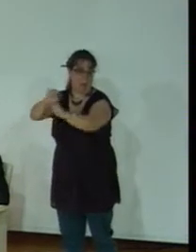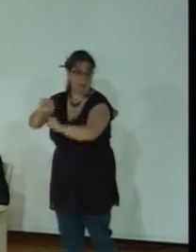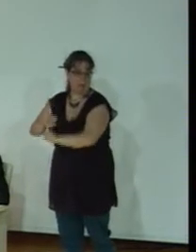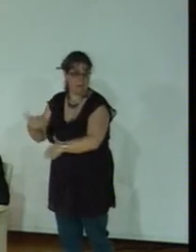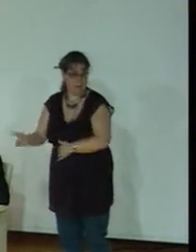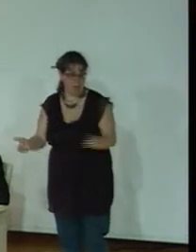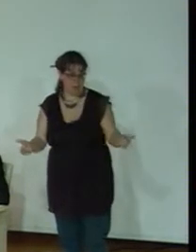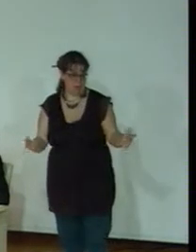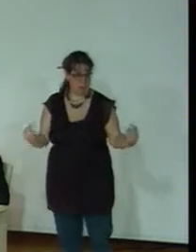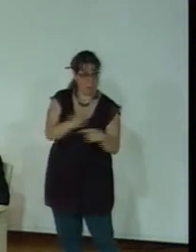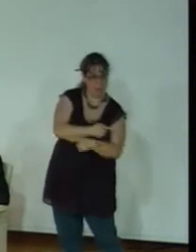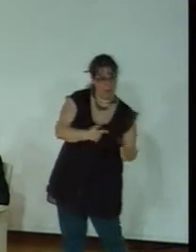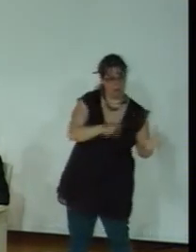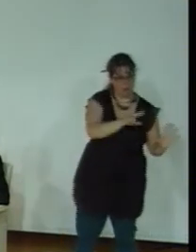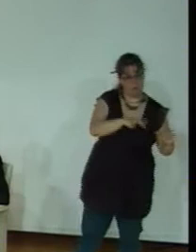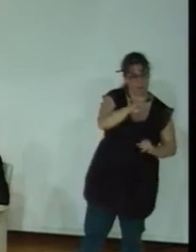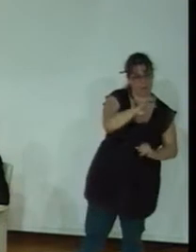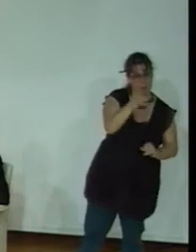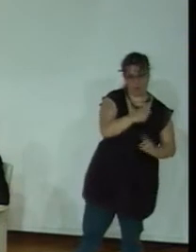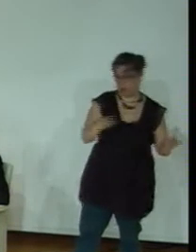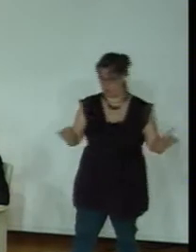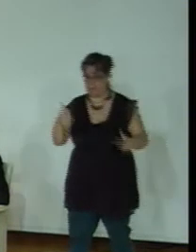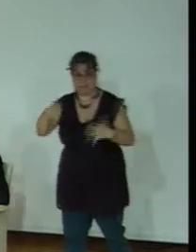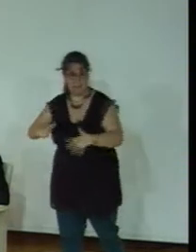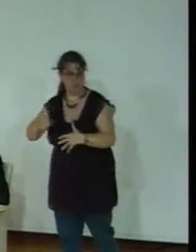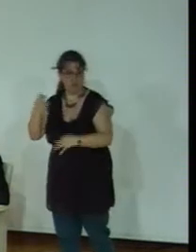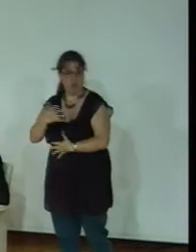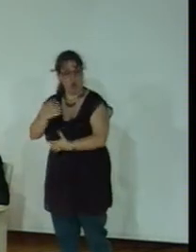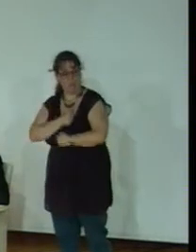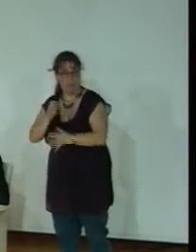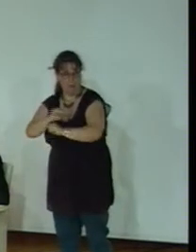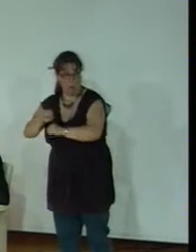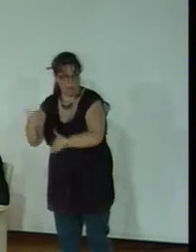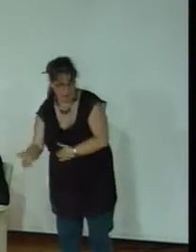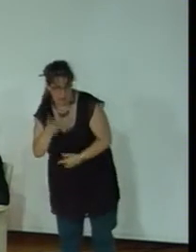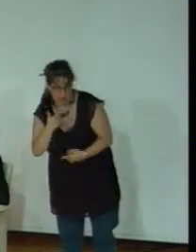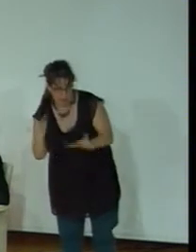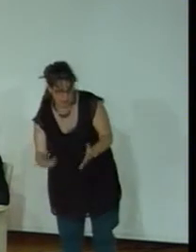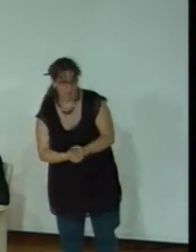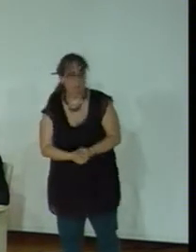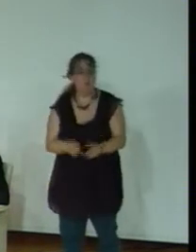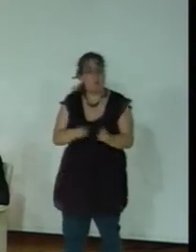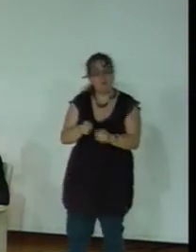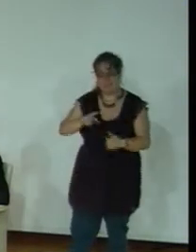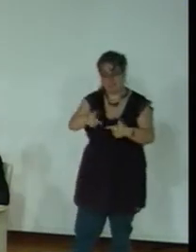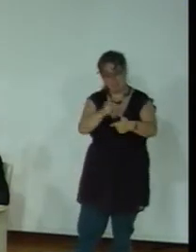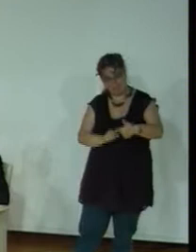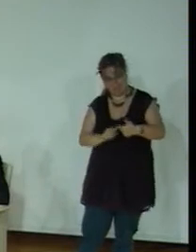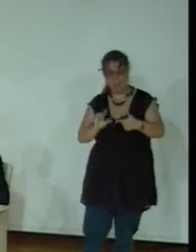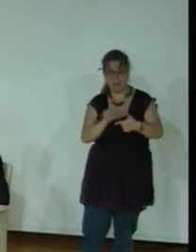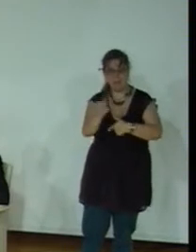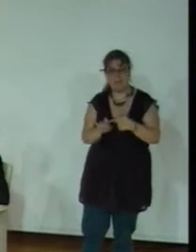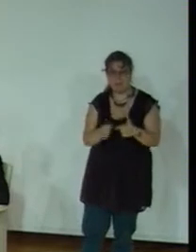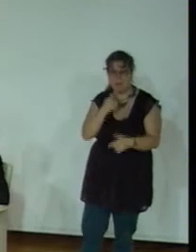2 jours auparavant, le site leparisien.fr questionnait ses lecteurs. Pensez-vous que la loi renseignement est suffisante?